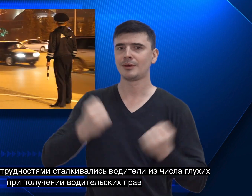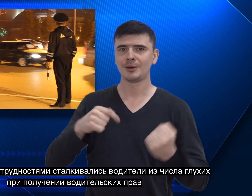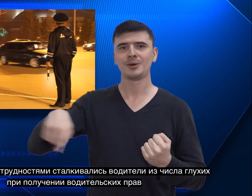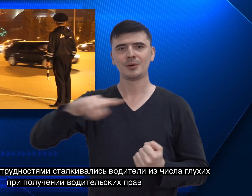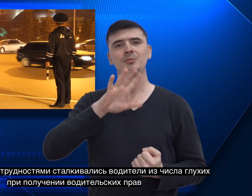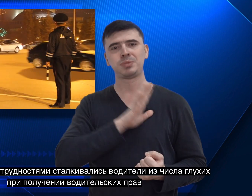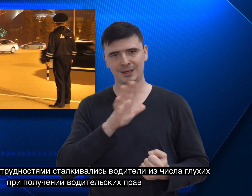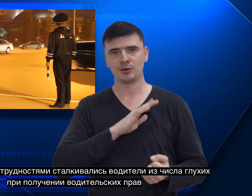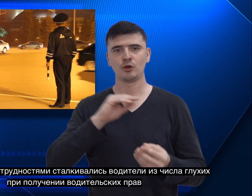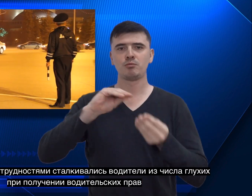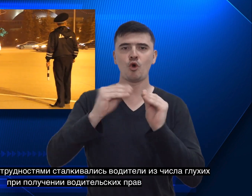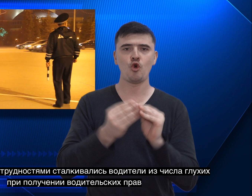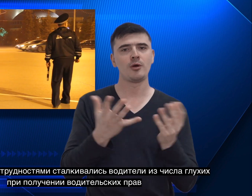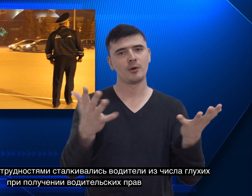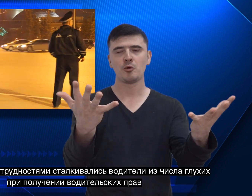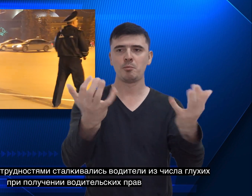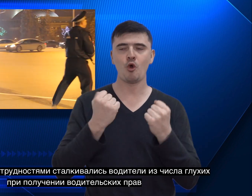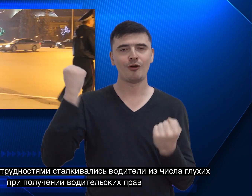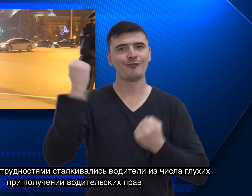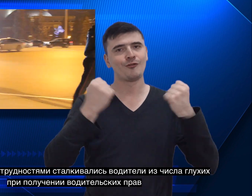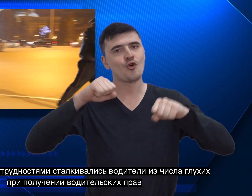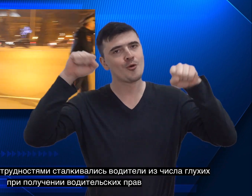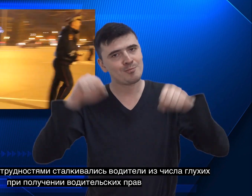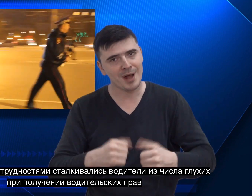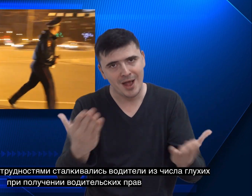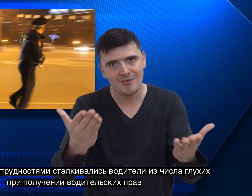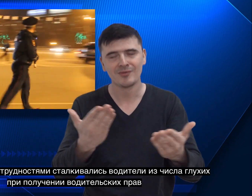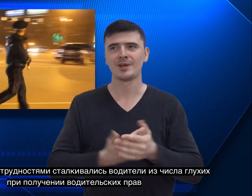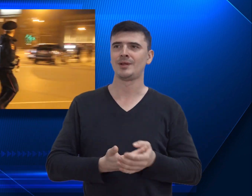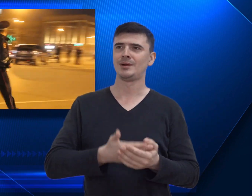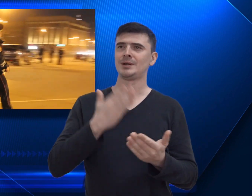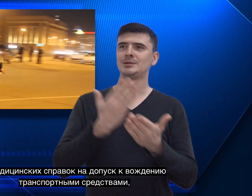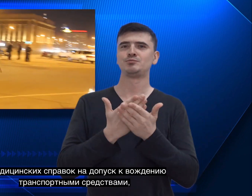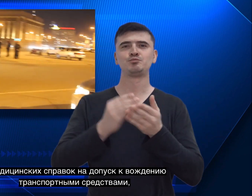ремень. Затонированную в круговую девятку с номерами Алтайского края пришлось ловить.